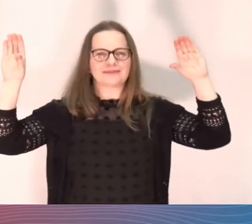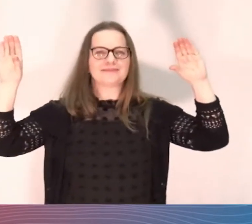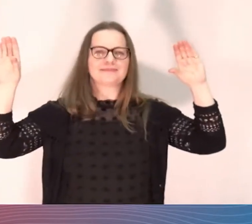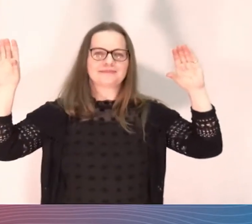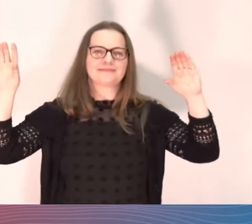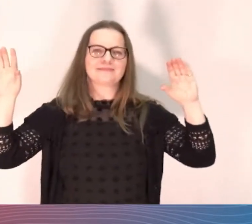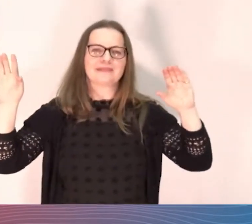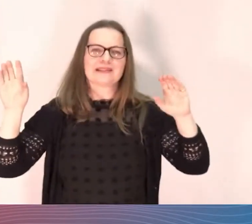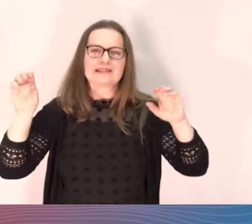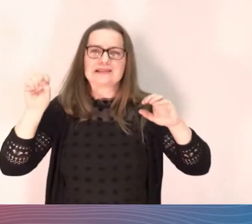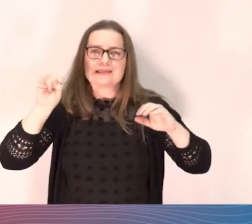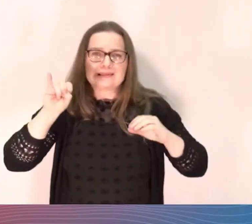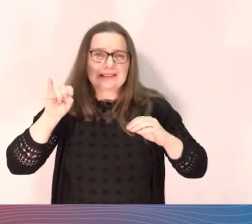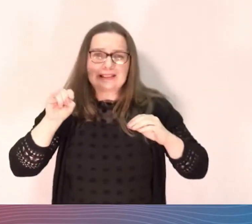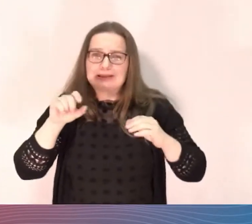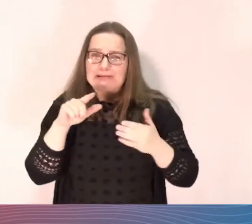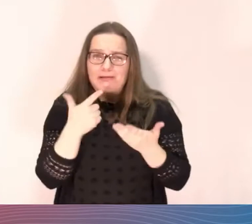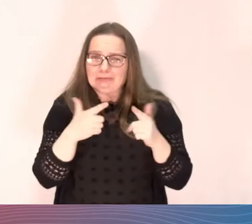Quem não crê,